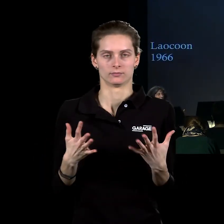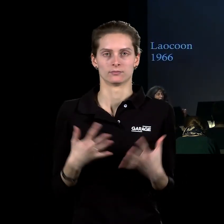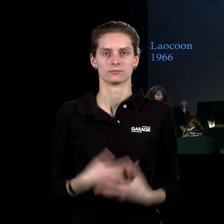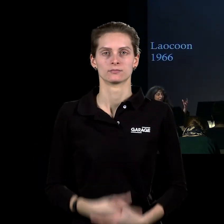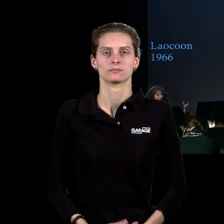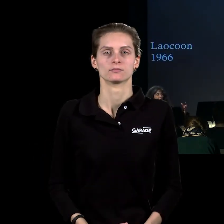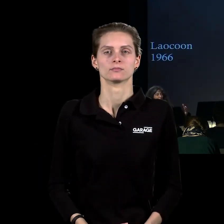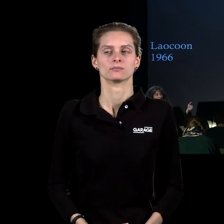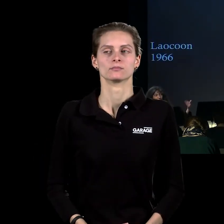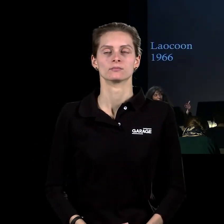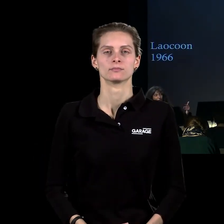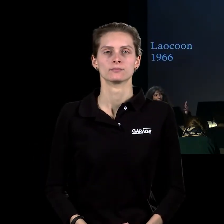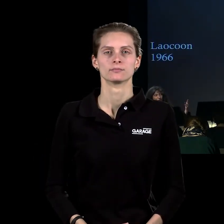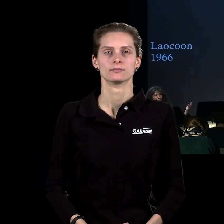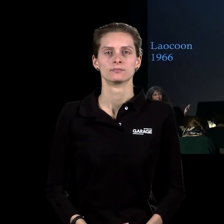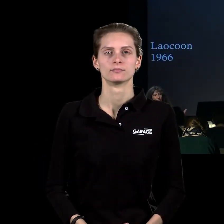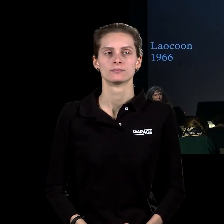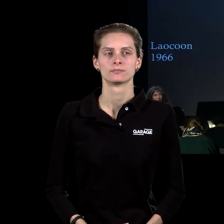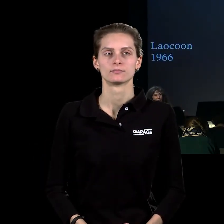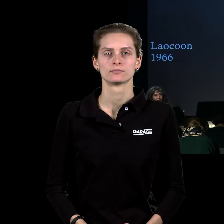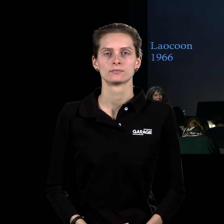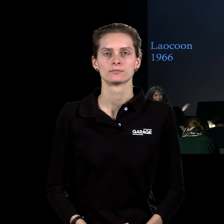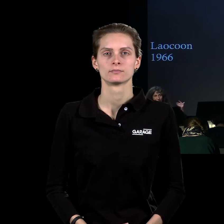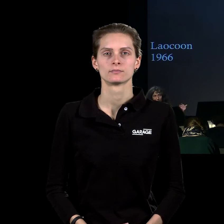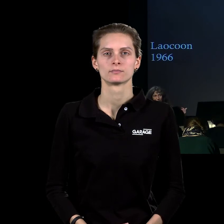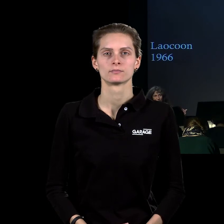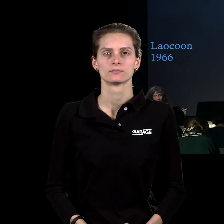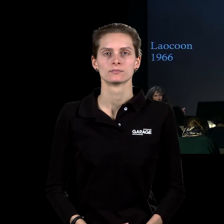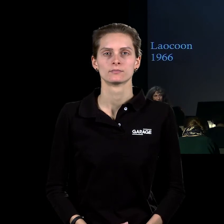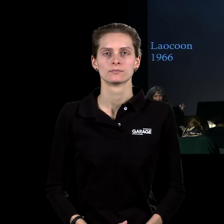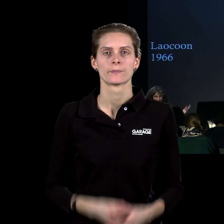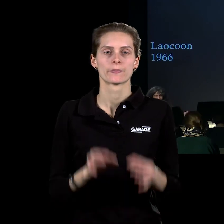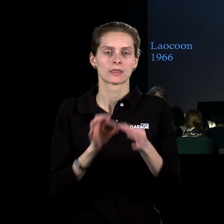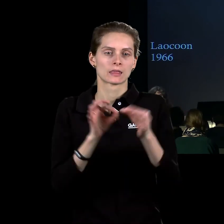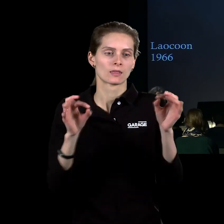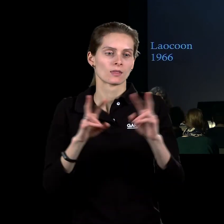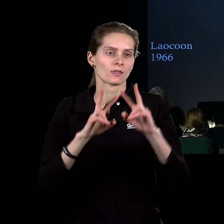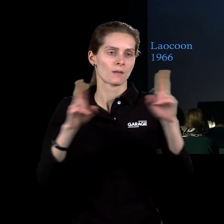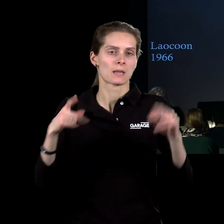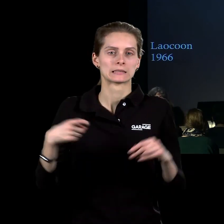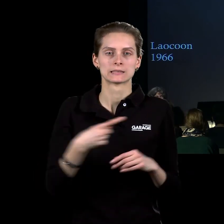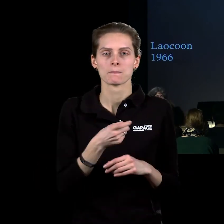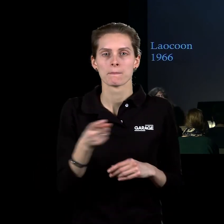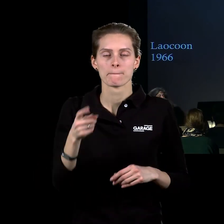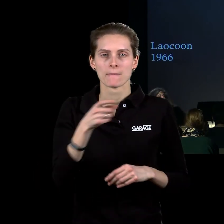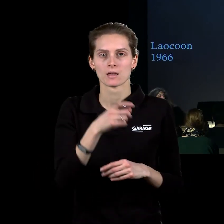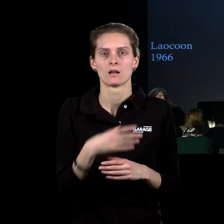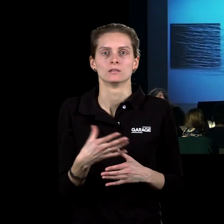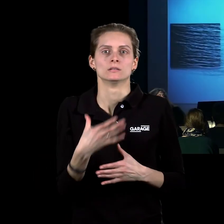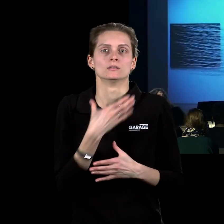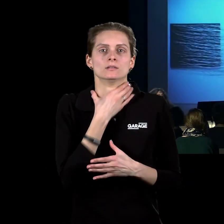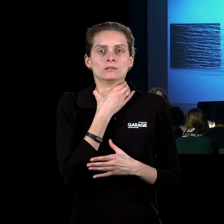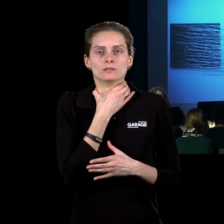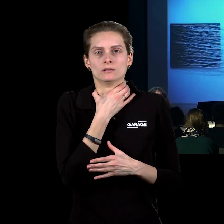эти нити, которые в этой работе Лаокоон, видимо, отсылают к змеям, которые задушили Лаокоона, задушили этого